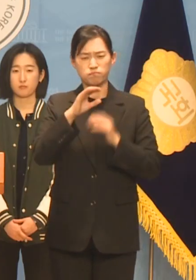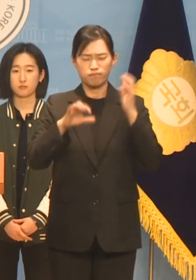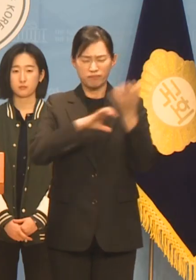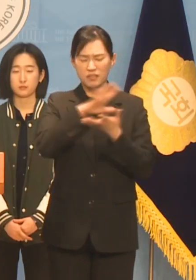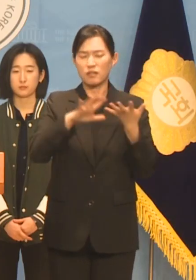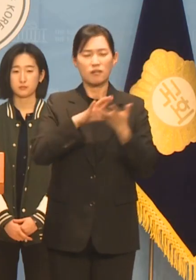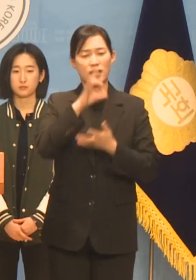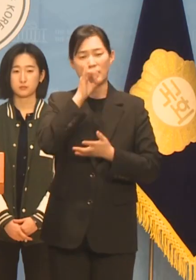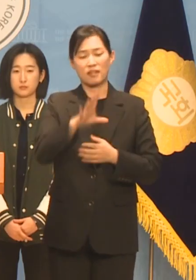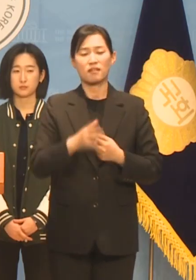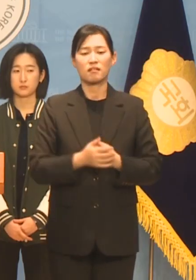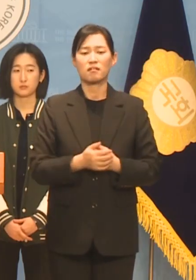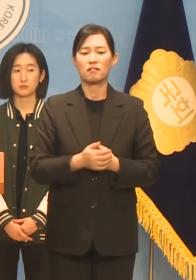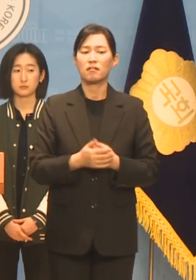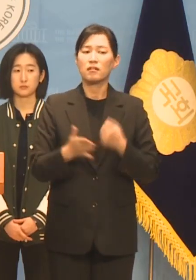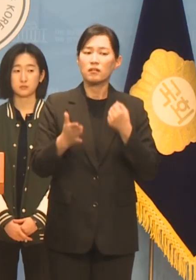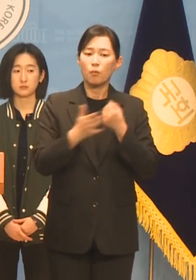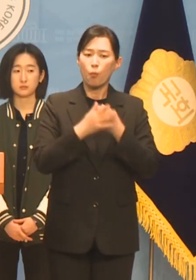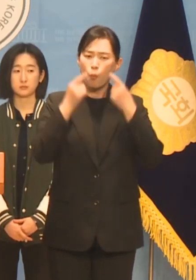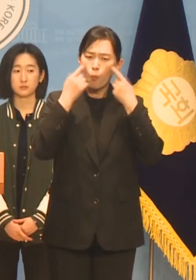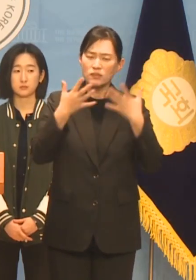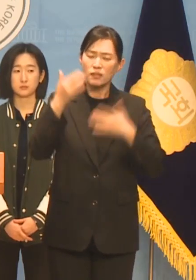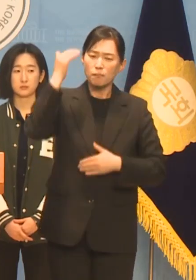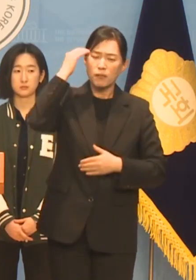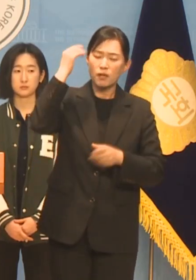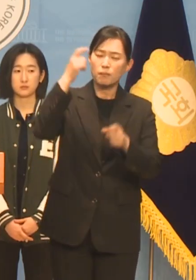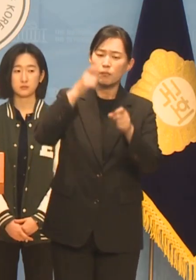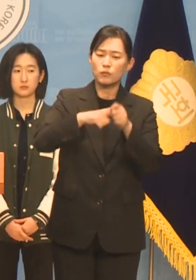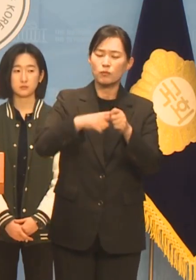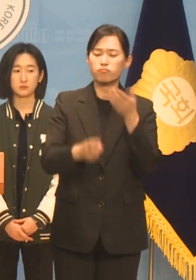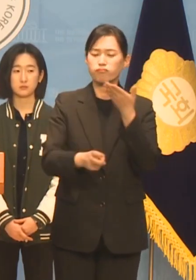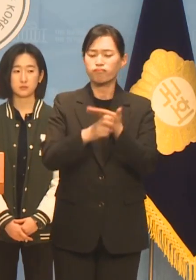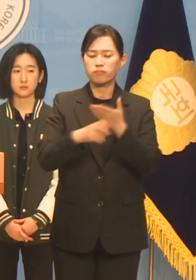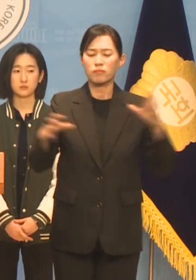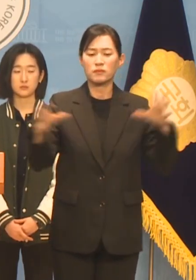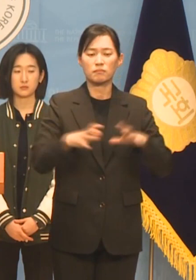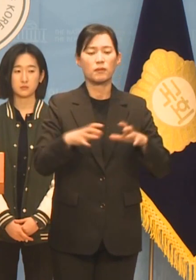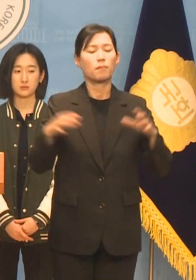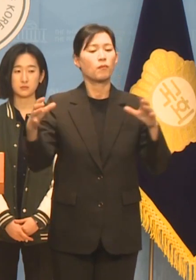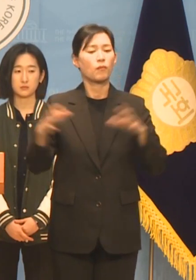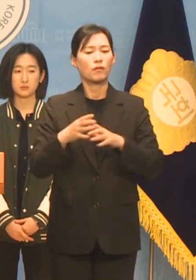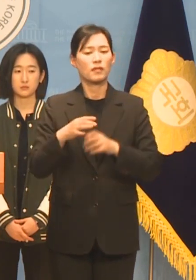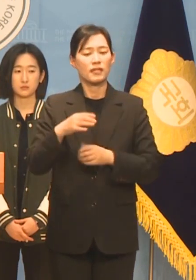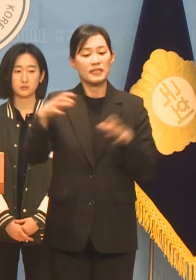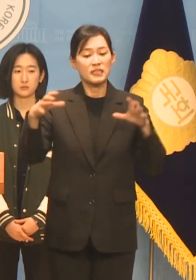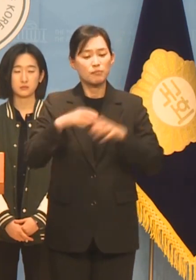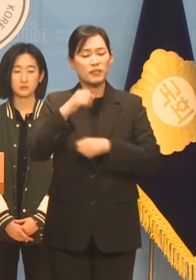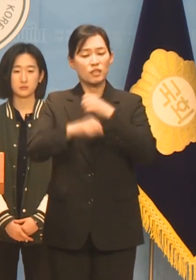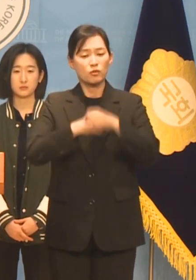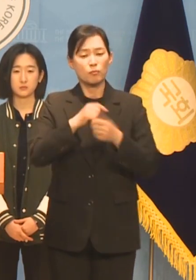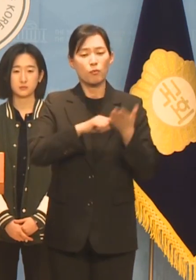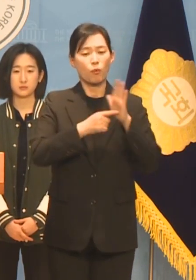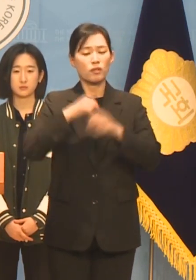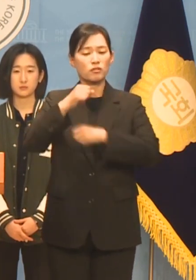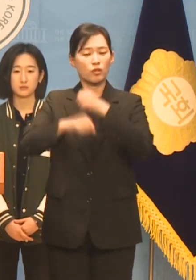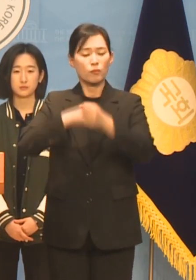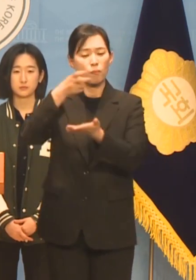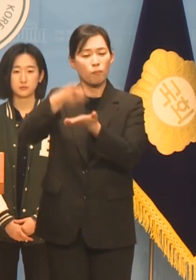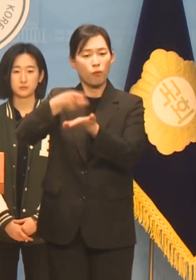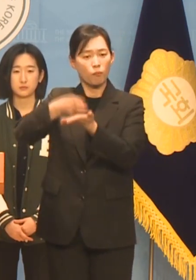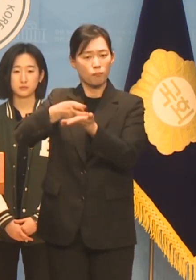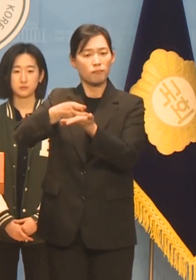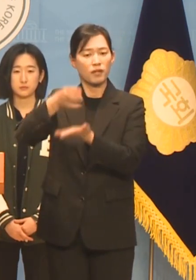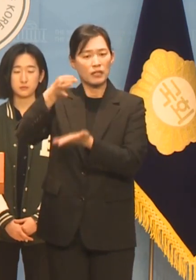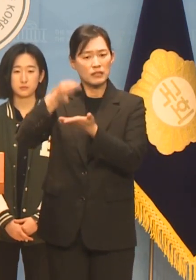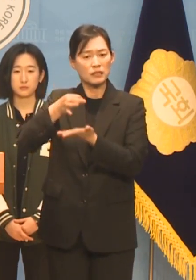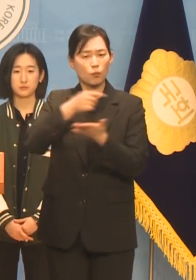된다. 이에 명확히 방해 목적으로 불법 집회에 참여해 집회의 자유, 표현의 자유라는 헌법적 가치를